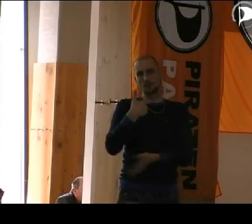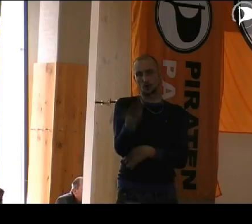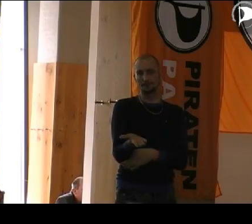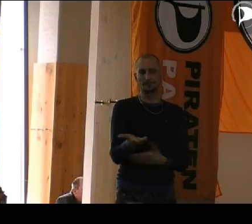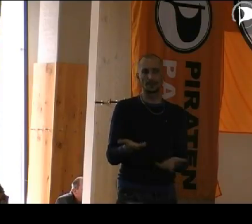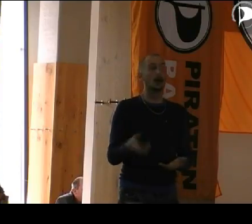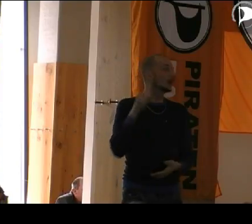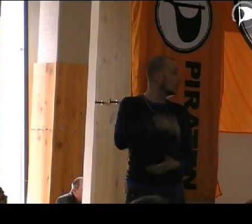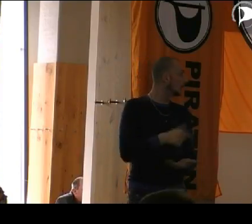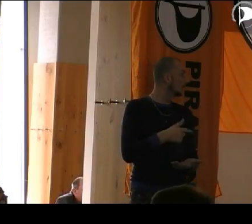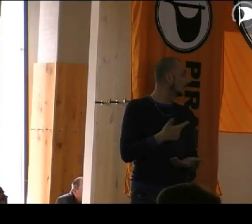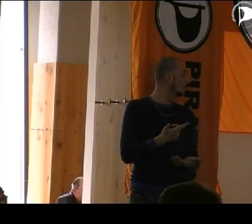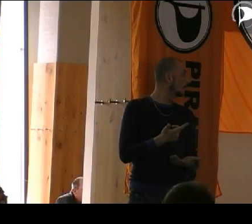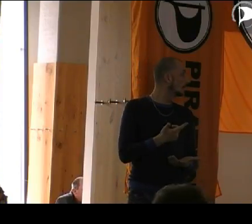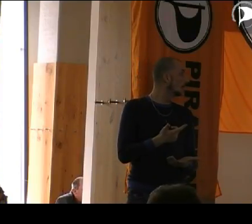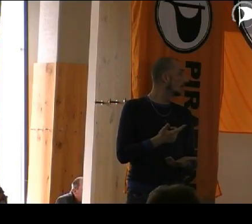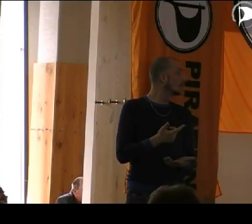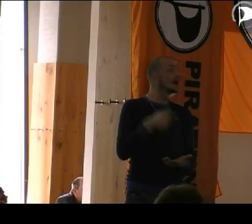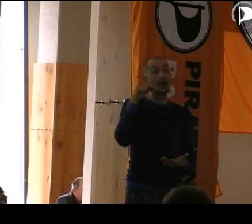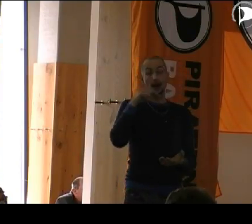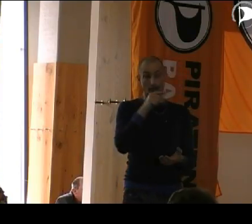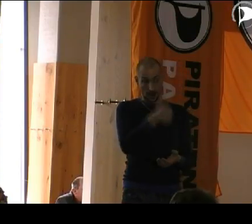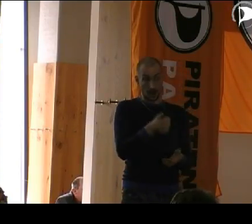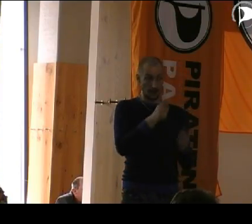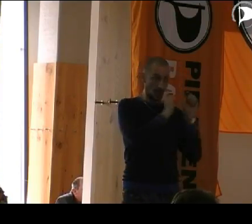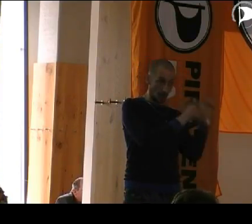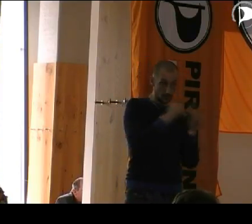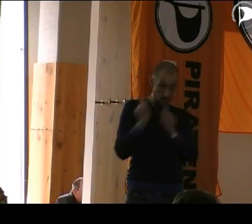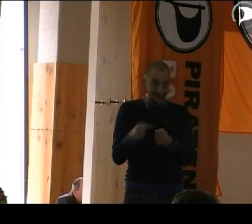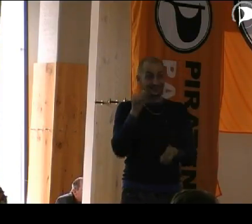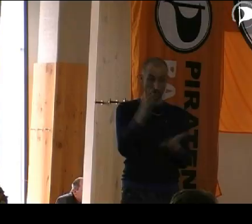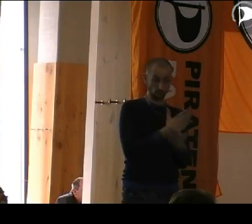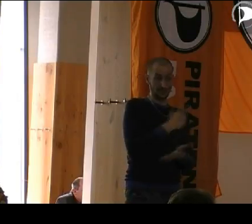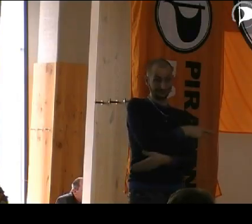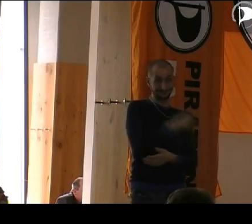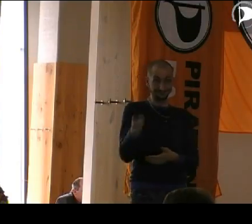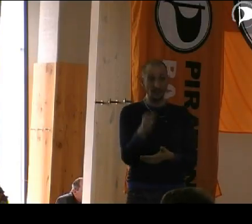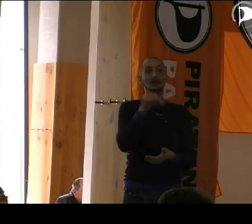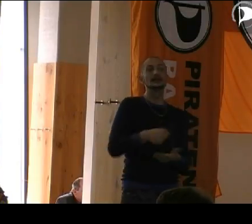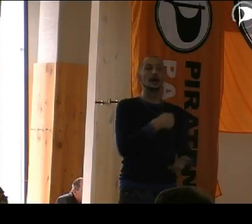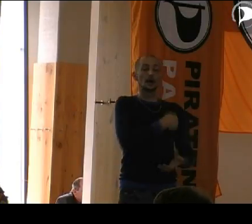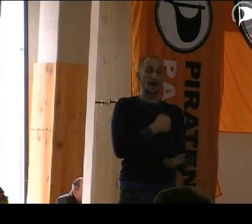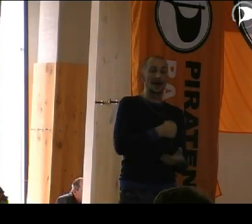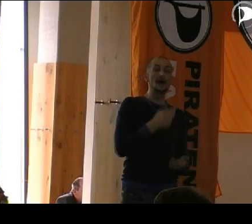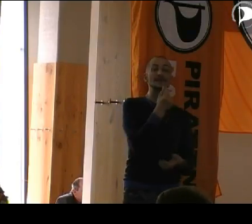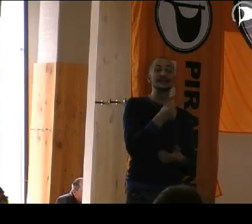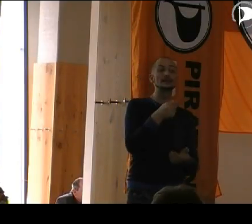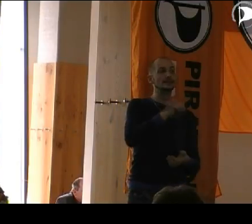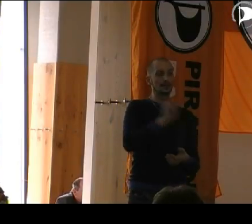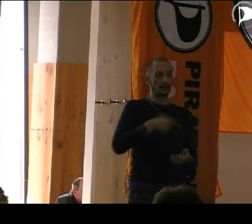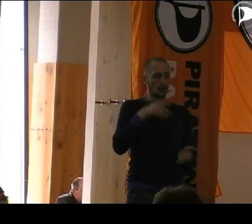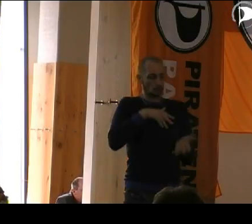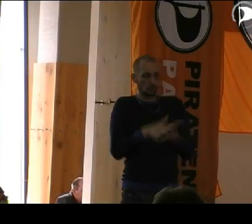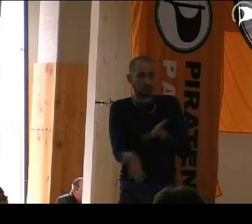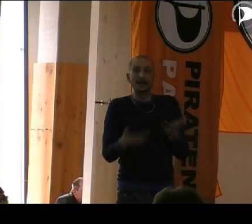ich bin dafür dass man etwas noch ein natürliches beiden auf jeden fall entscheidung hatte international jetzt zu lassen ich habe jetzt